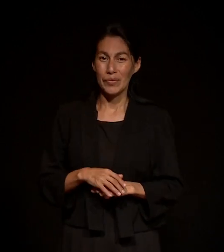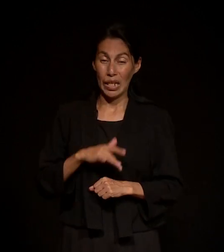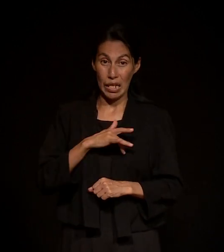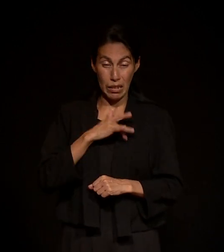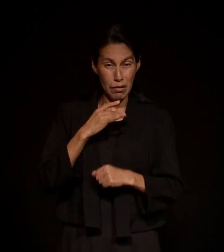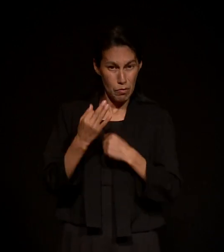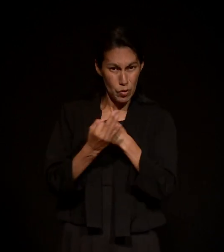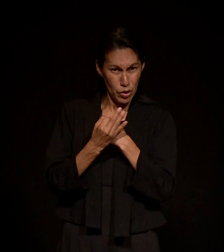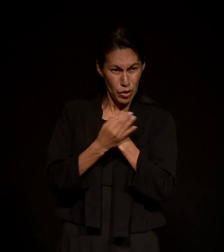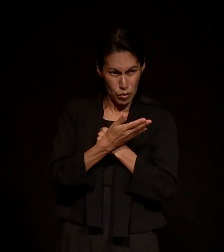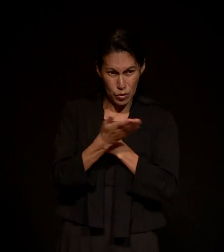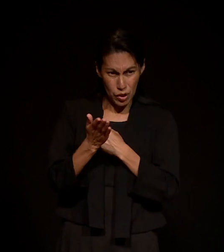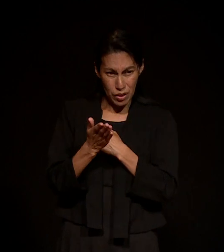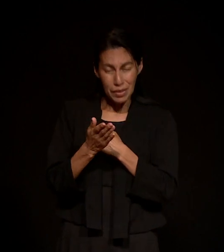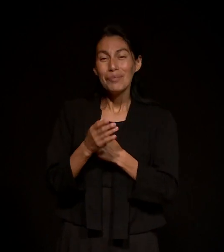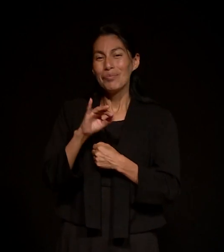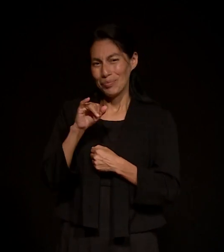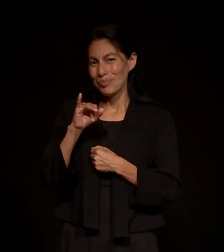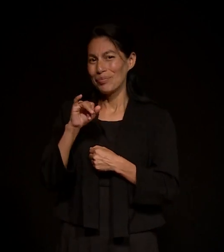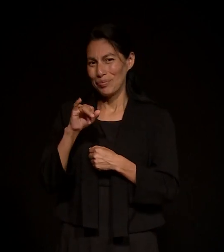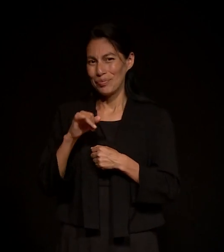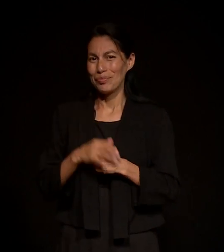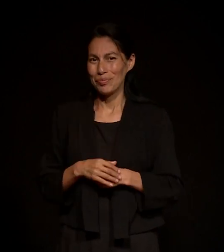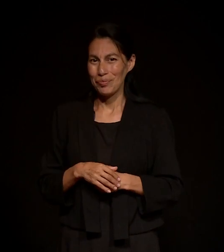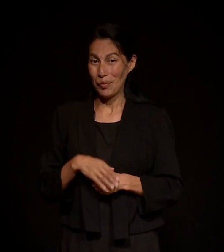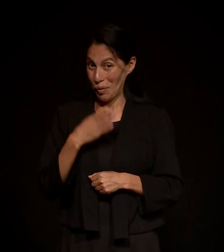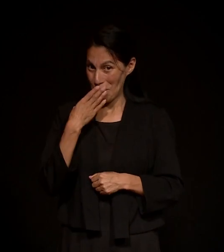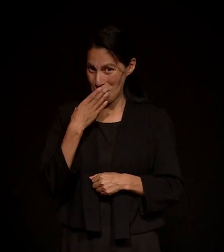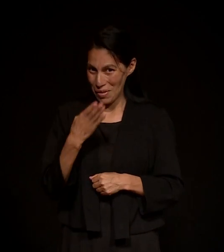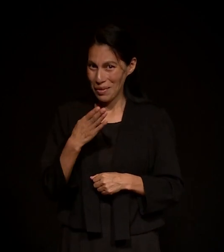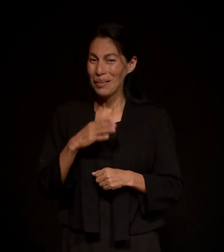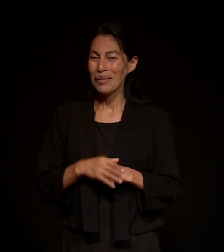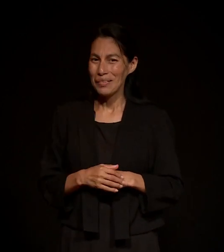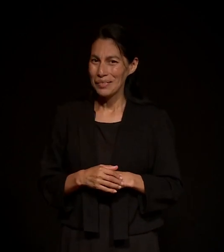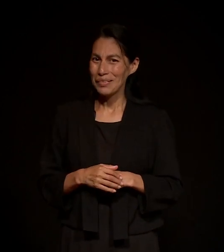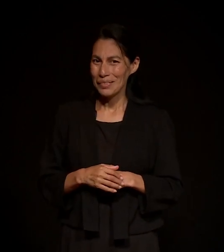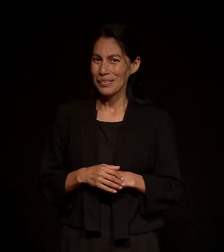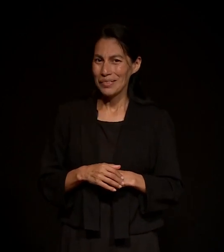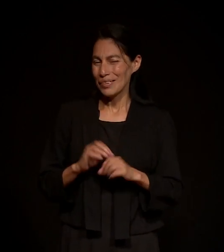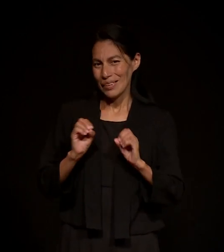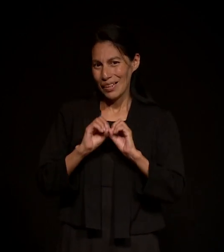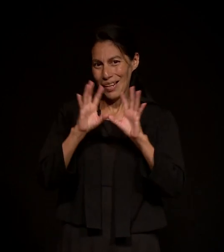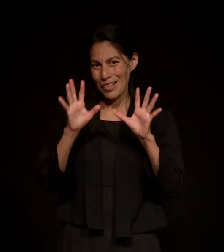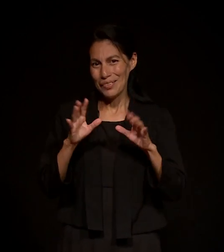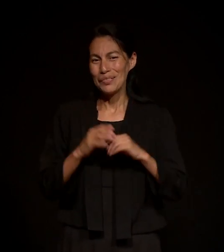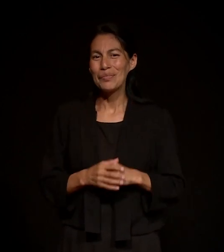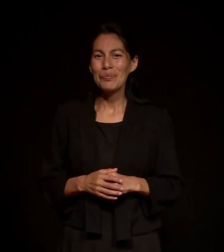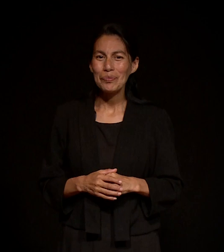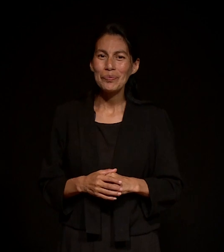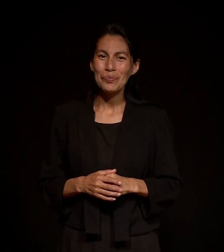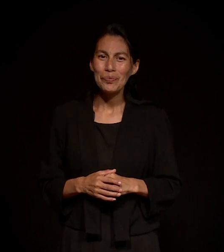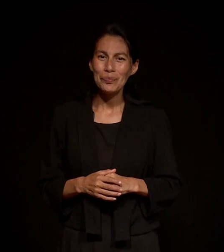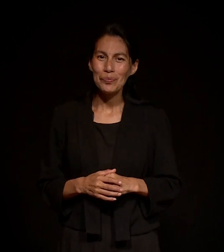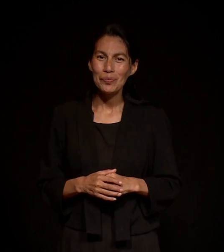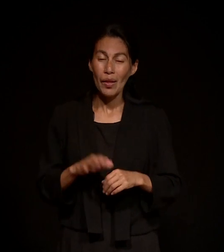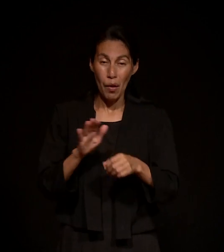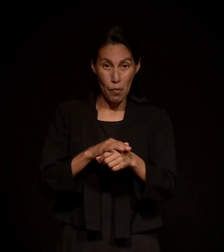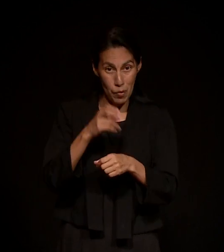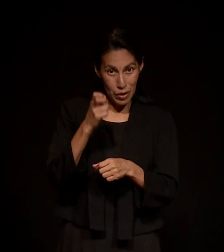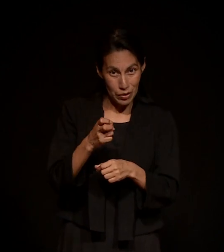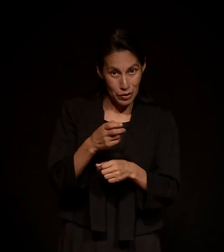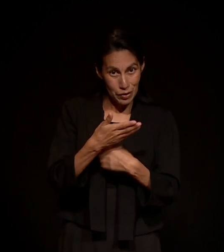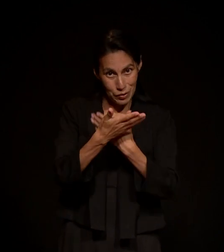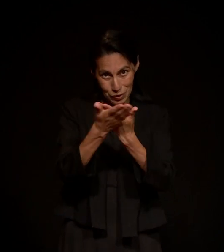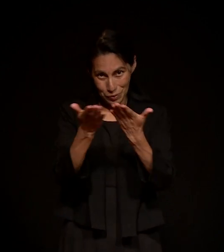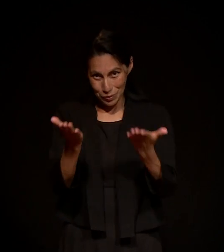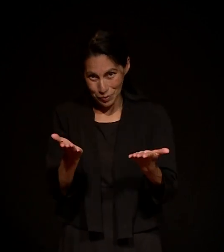¿Se sienten protegidos? ¿Protegidos? Sí. Muy bien. ¿Cómo no tenerlo? Por